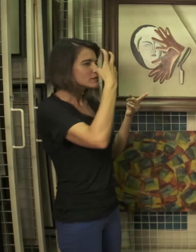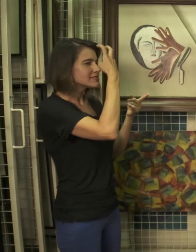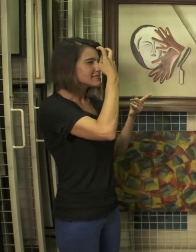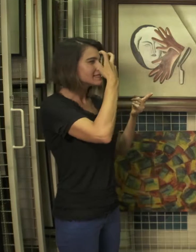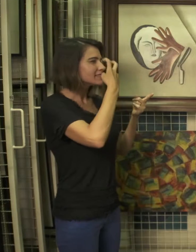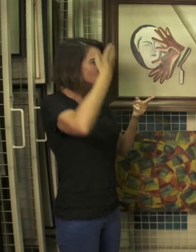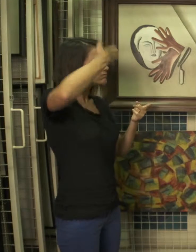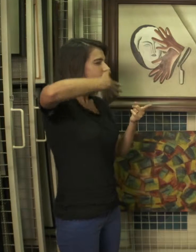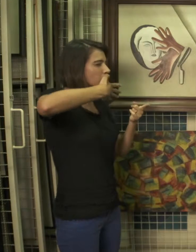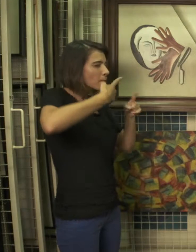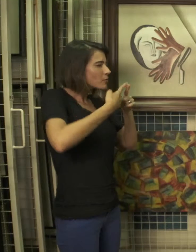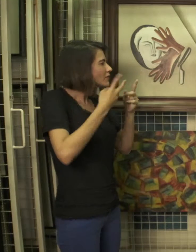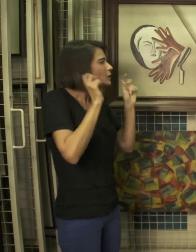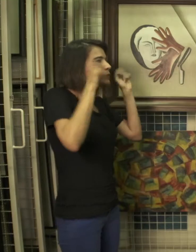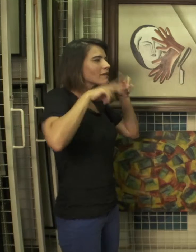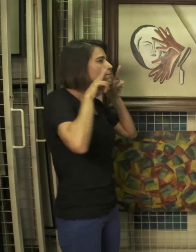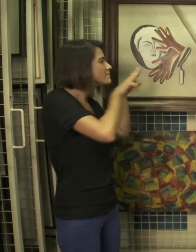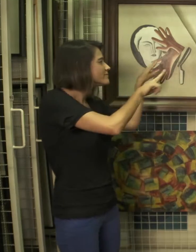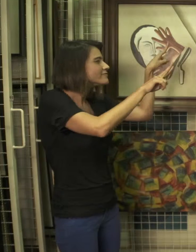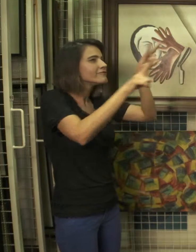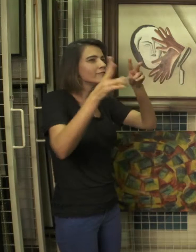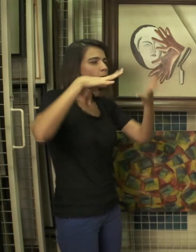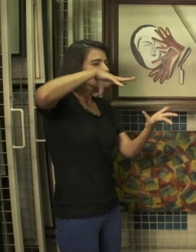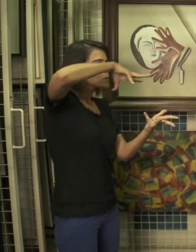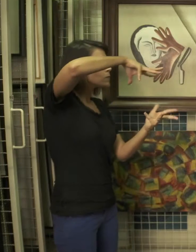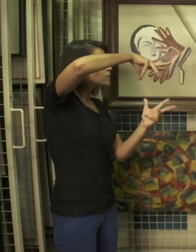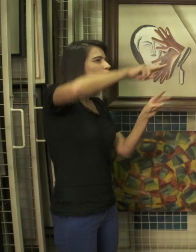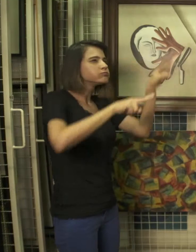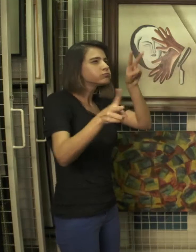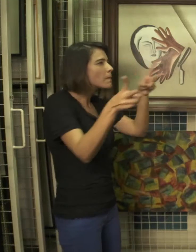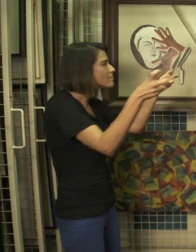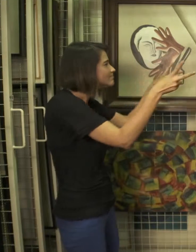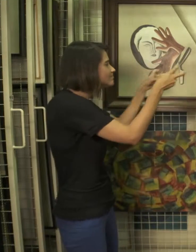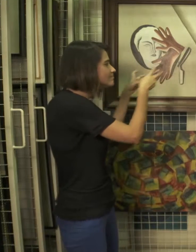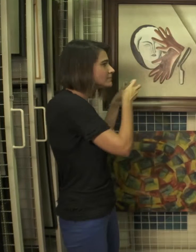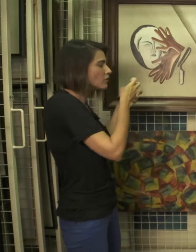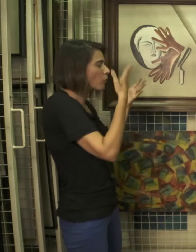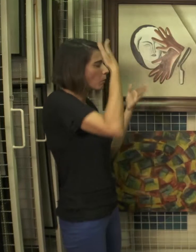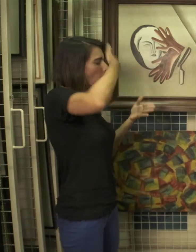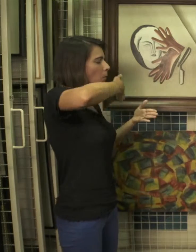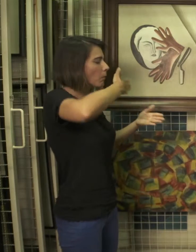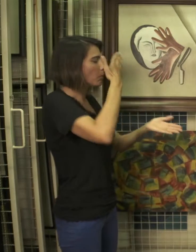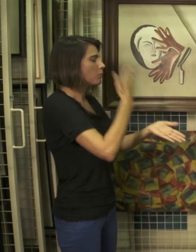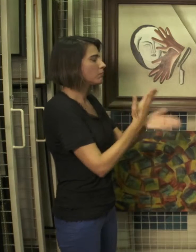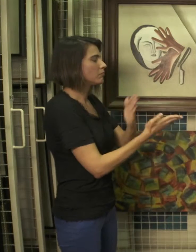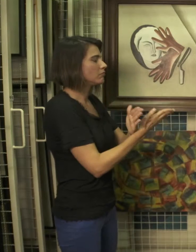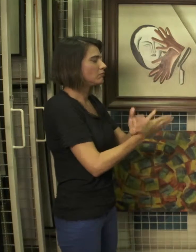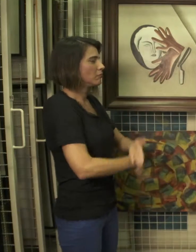Então parece Que ele se tornou cego Ele perdeu A perspectiva De ver o mundo O mundo visual Que o surdo Faz uso A partir